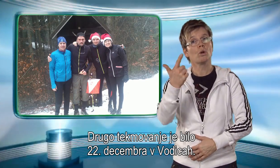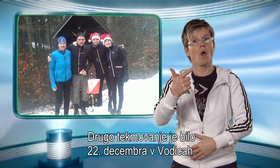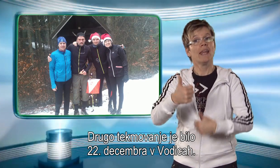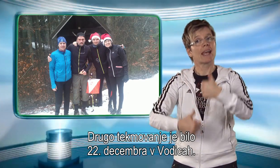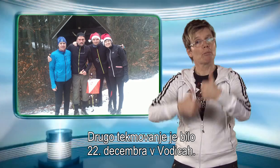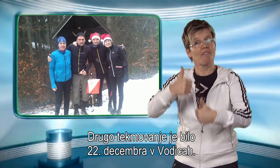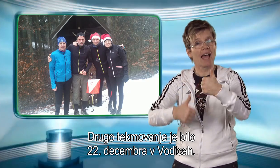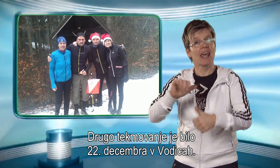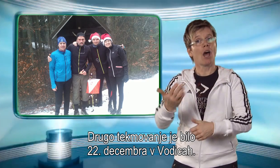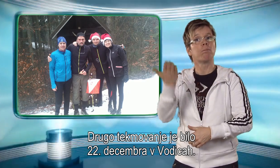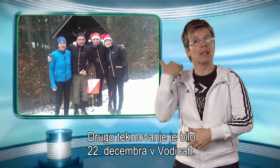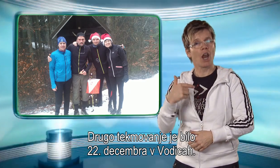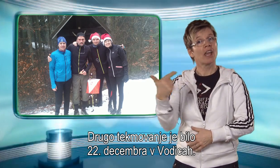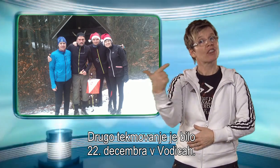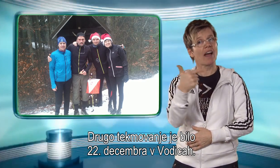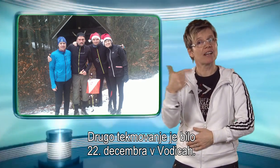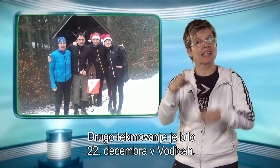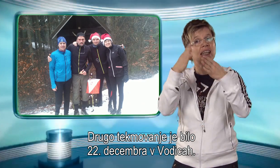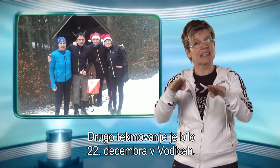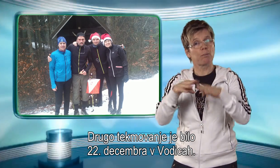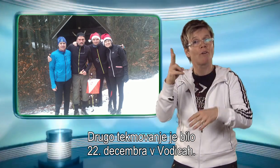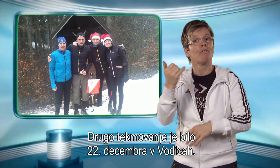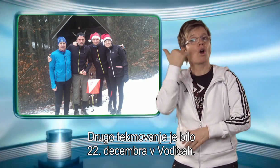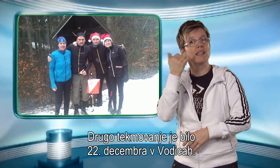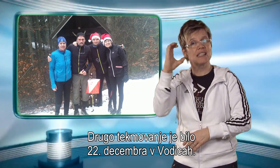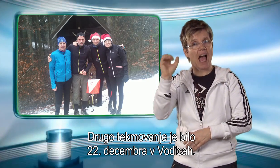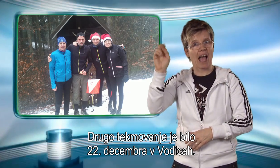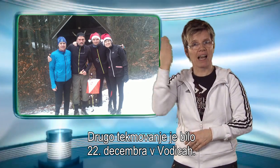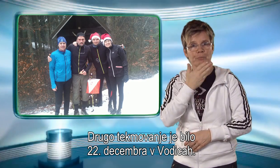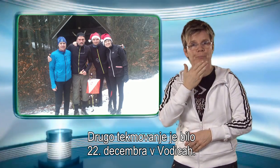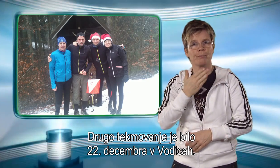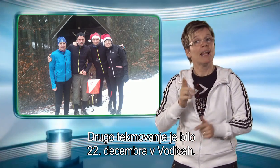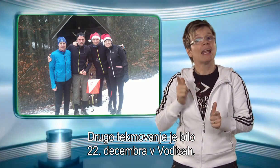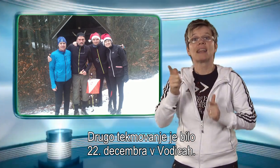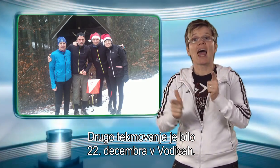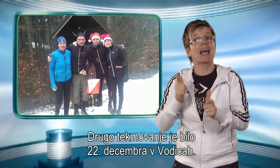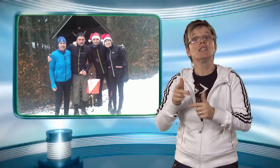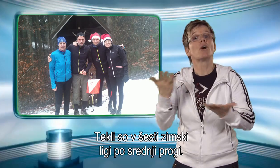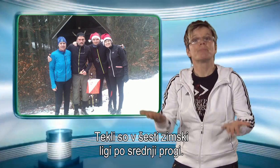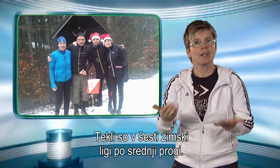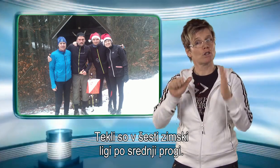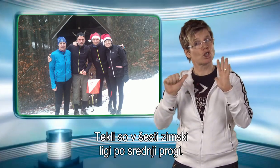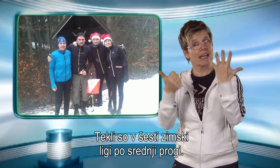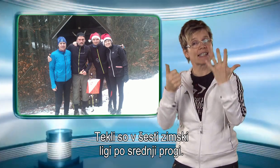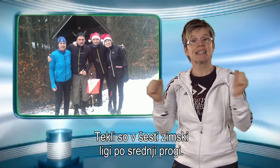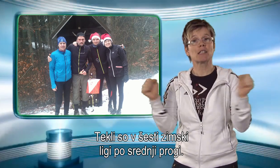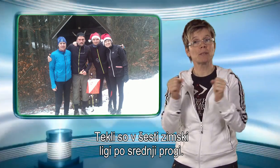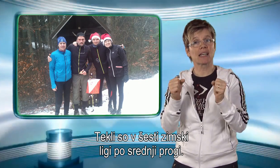Drugo tekmovanje je bilo 22. decembra v Vodicah. Tekli so v 6. zimski ligi